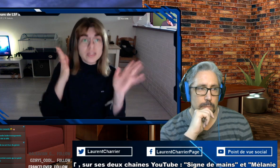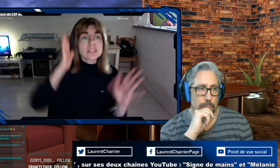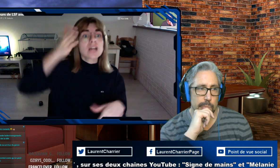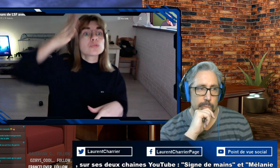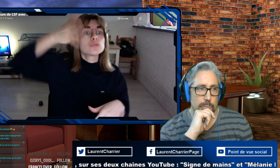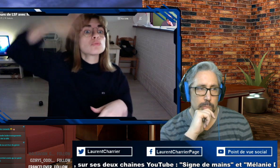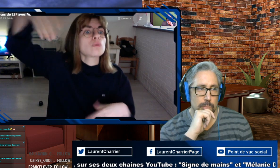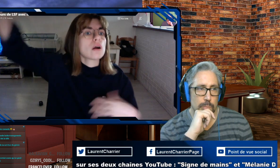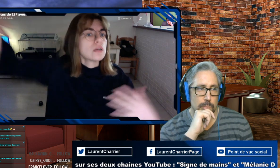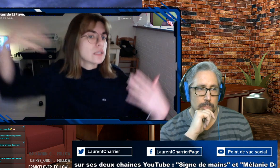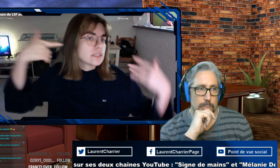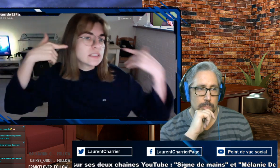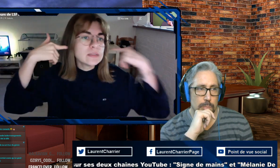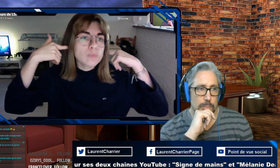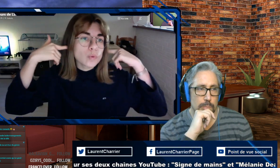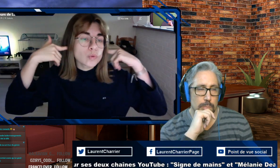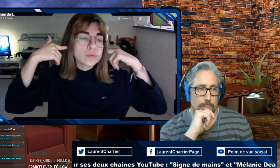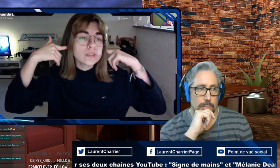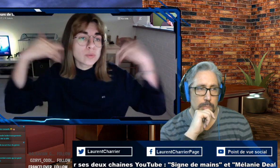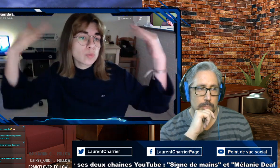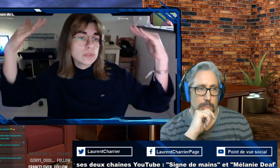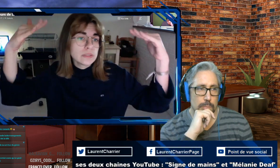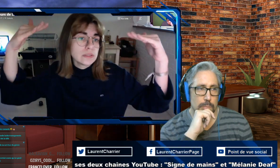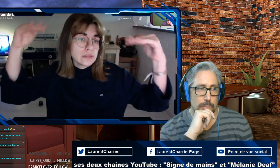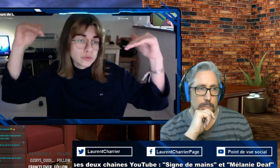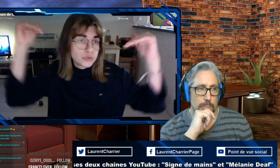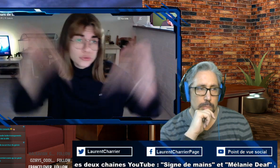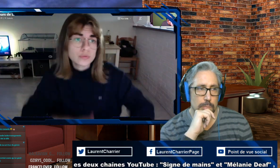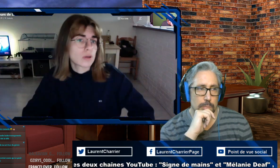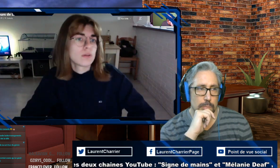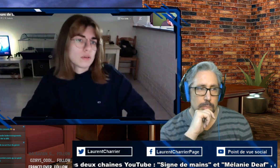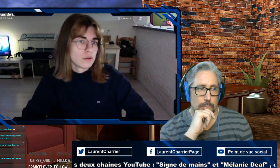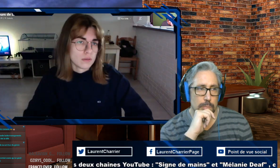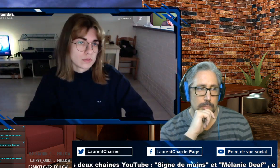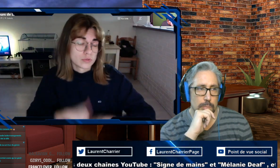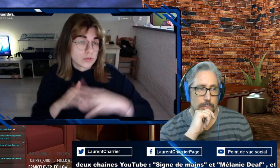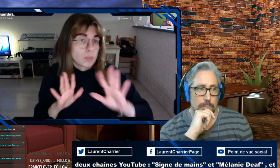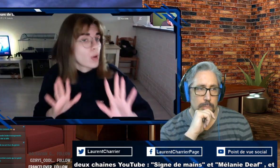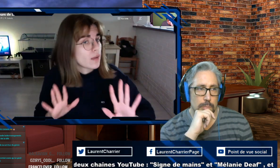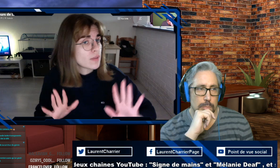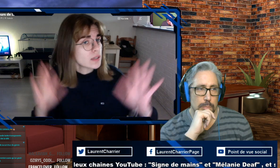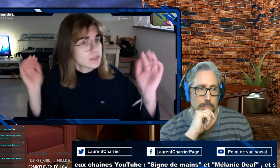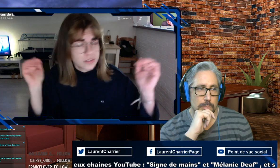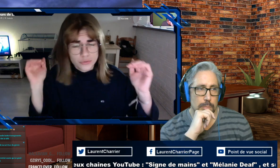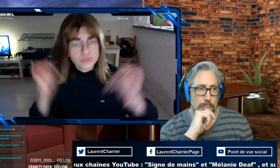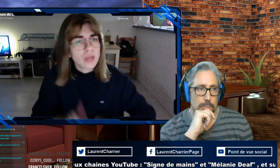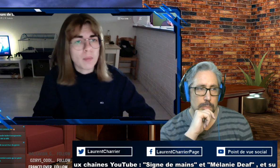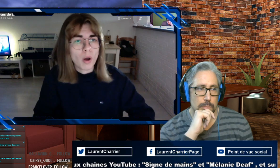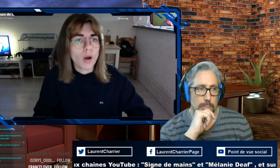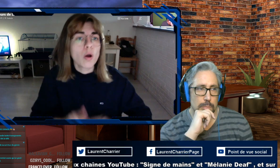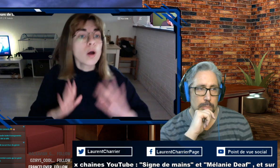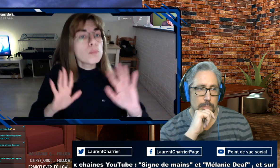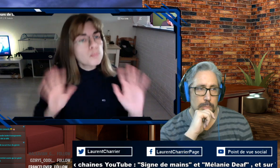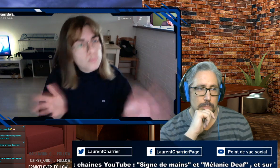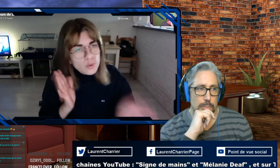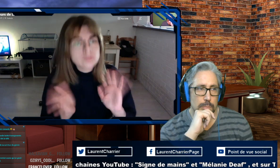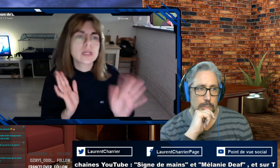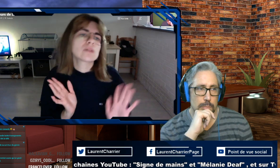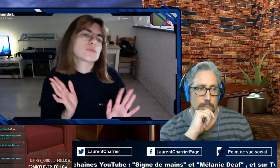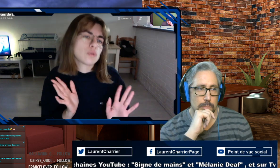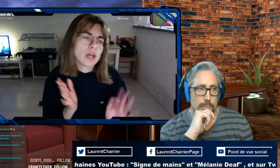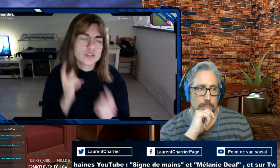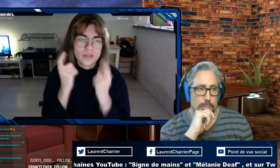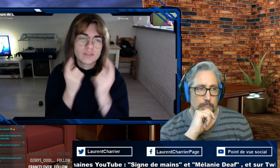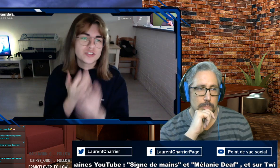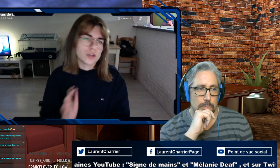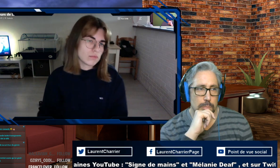Après, peut-être un jour, si mon audition chute, tout ça peut arriver, qu'il chute à mort,